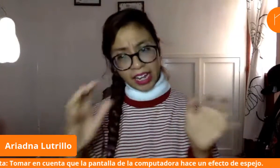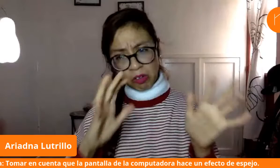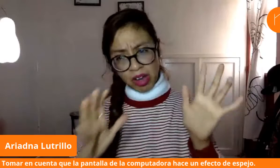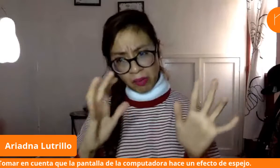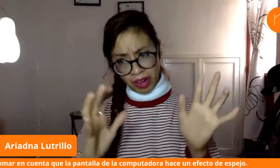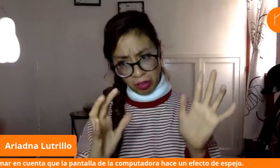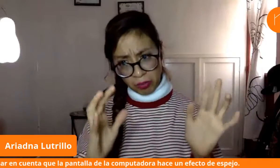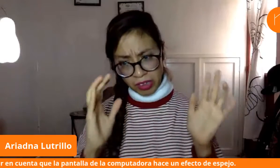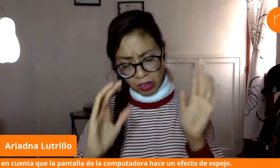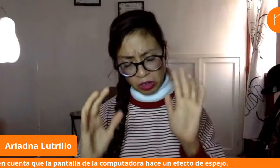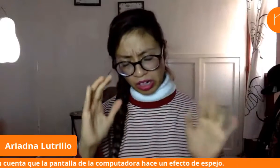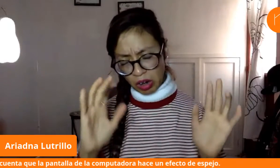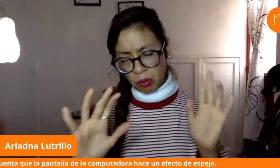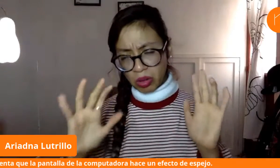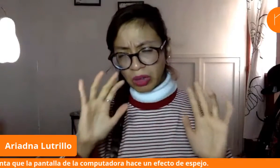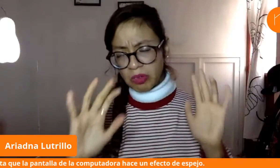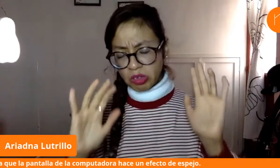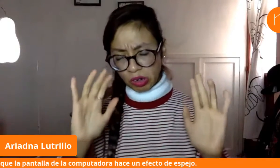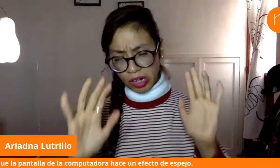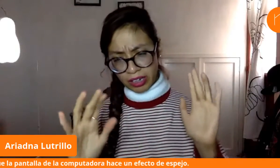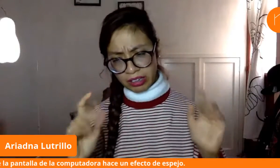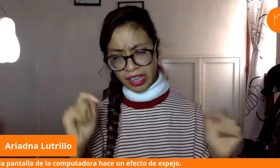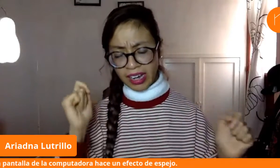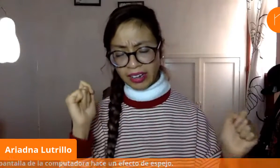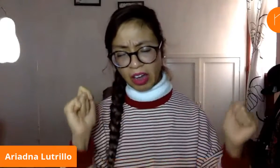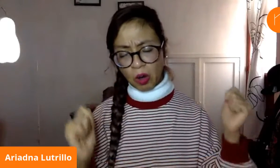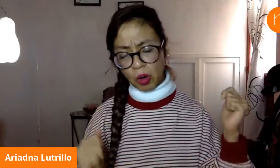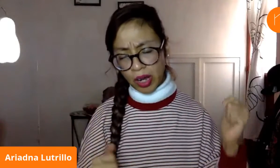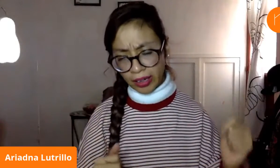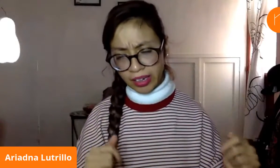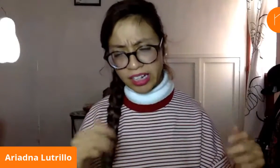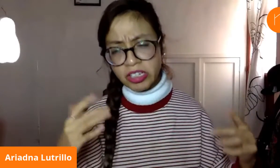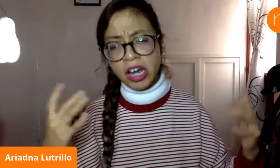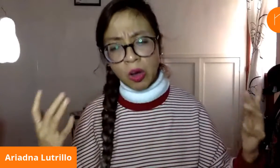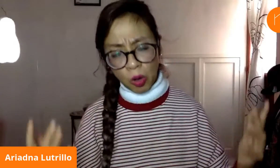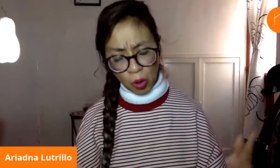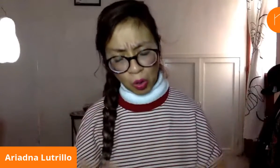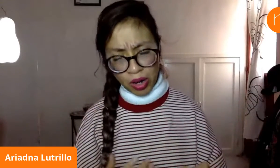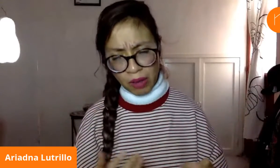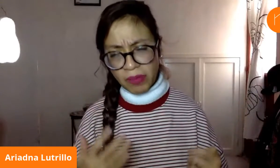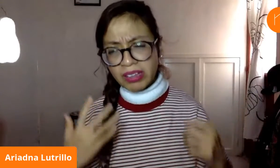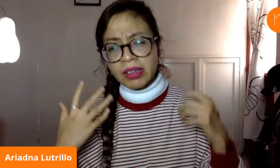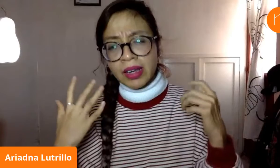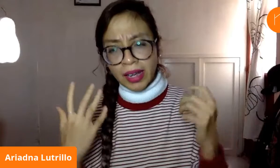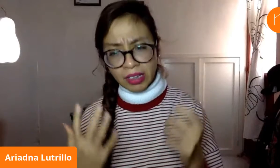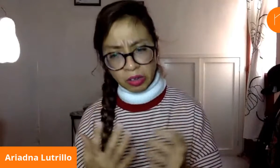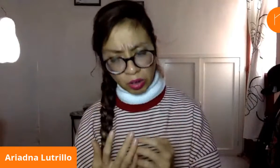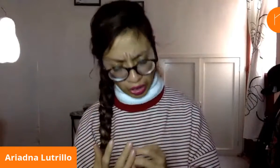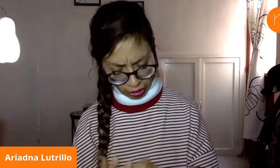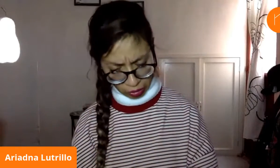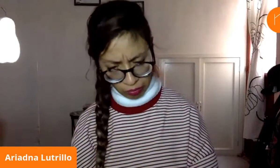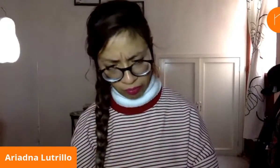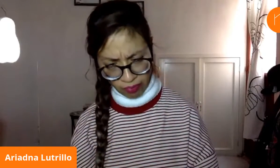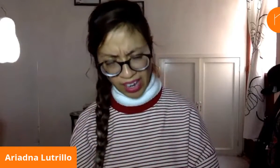elegir una mano. Si nos acomodamos con la izquierda o con la derecha o con ambas, es correcto, ¿vale?